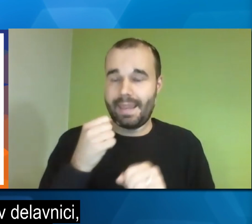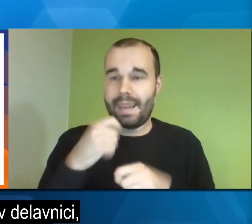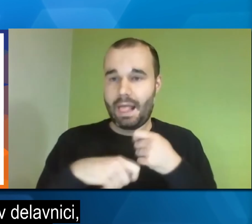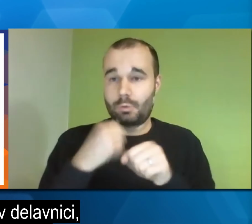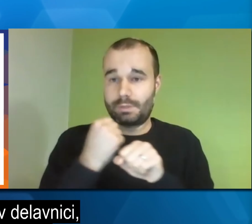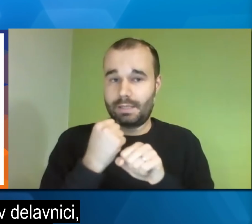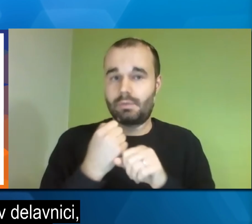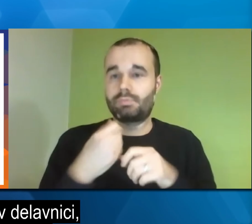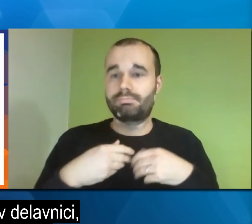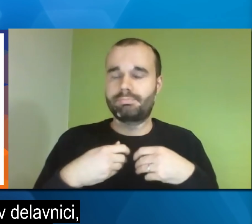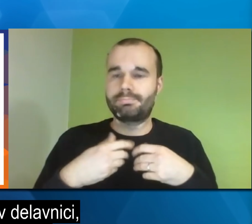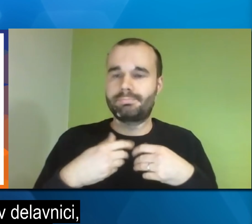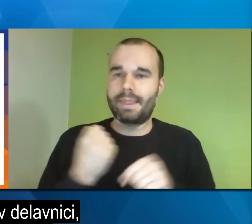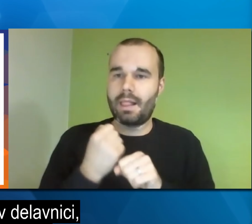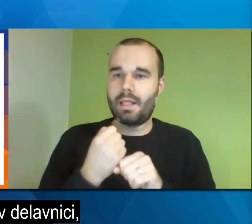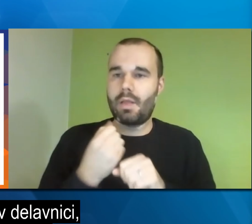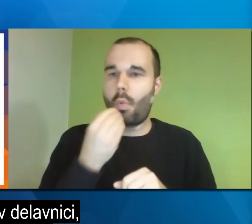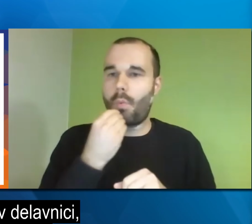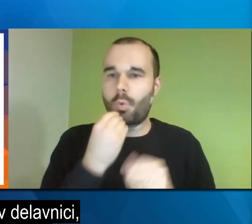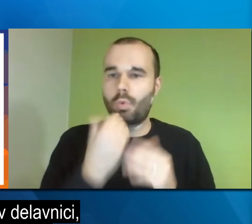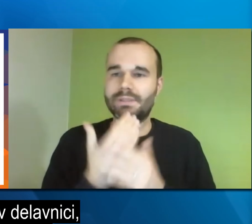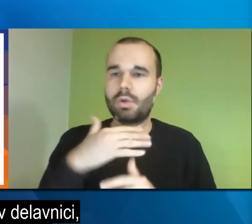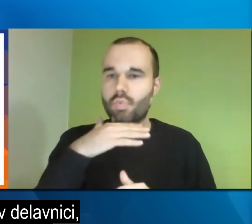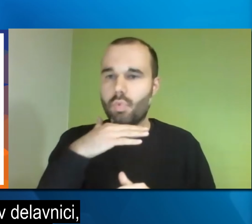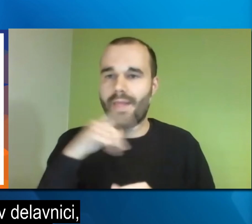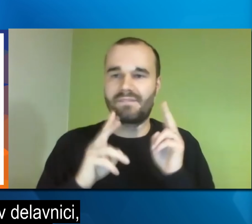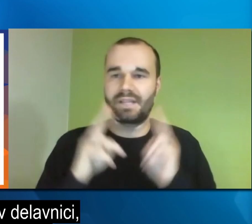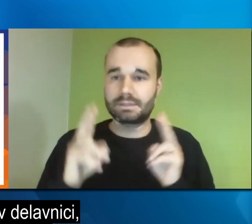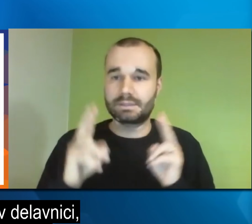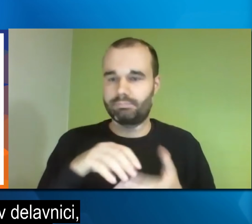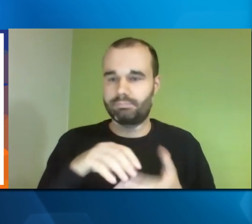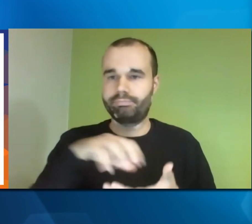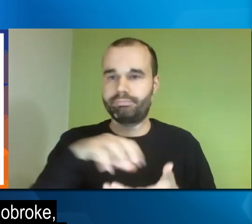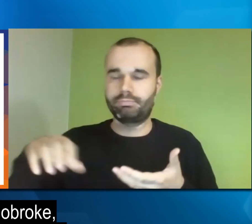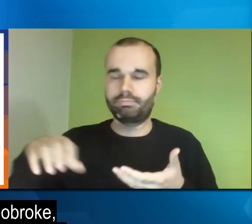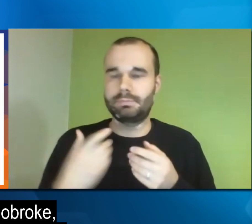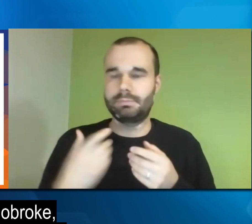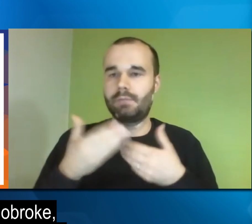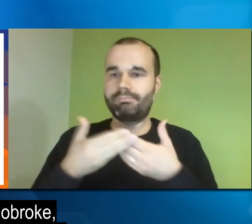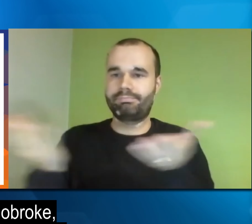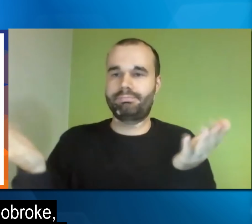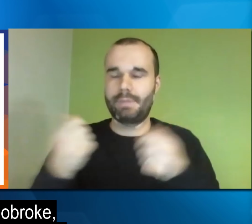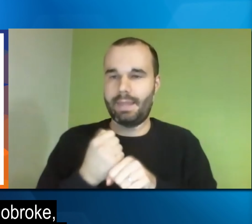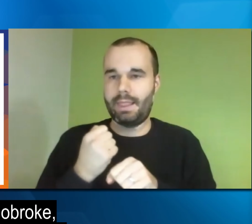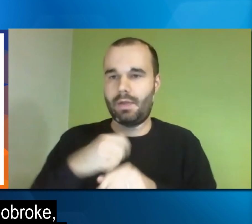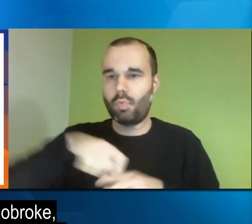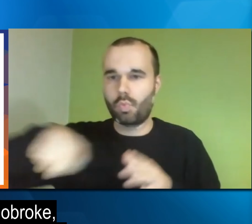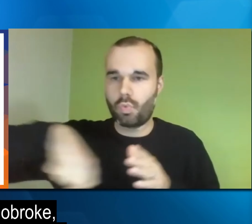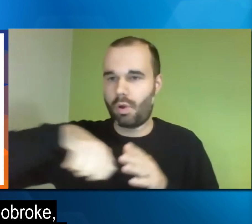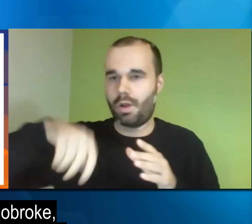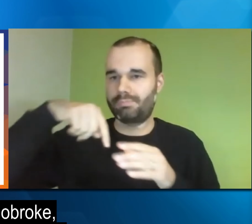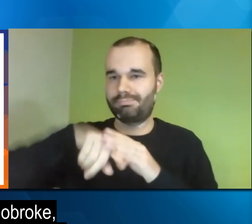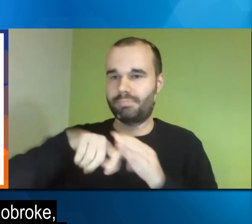Torej, tisti, ki delajo v delavnici, tudi kuhajo hrano oziroma pripravljajo obroke, ki se